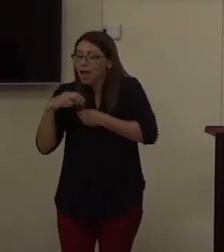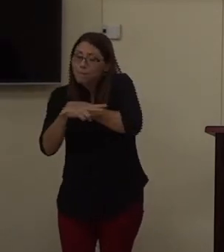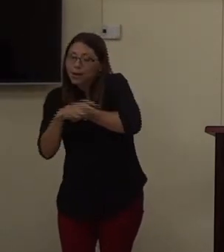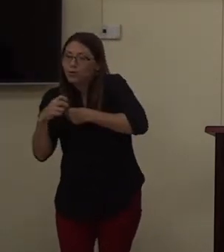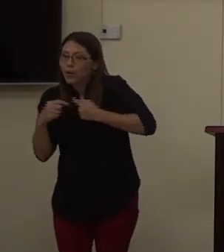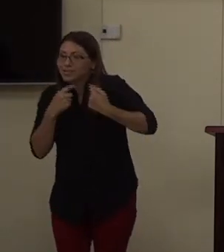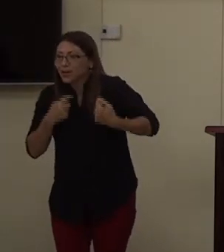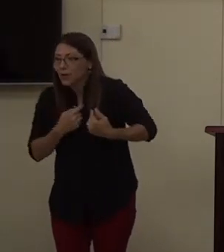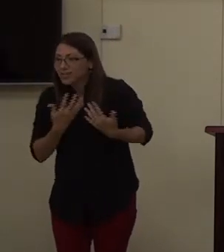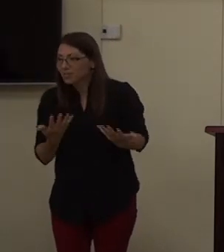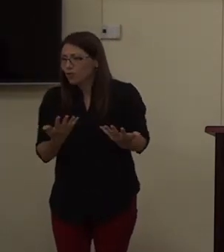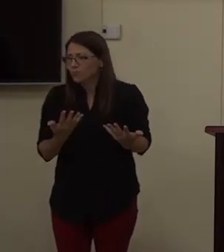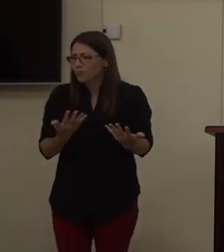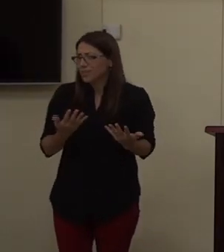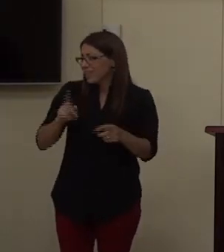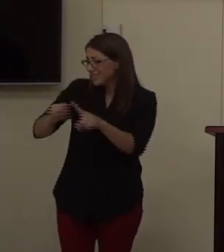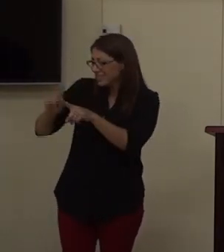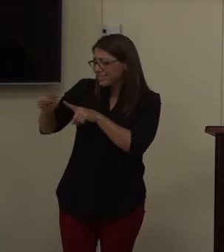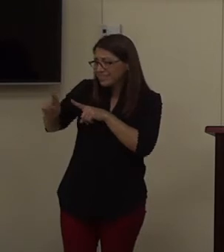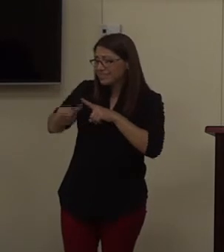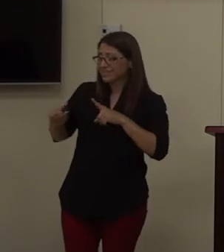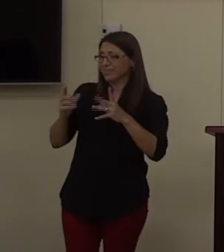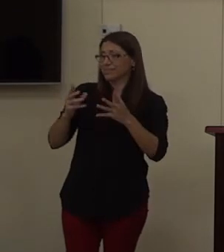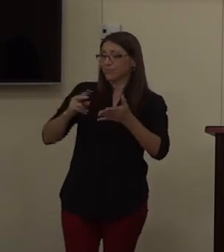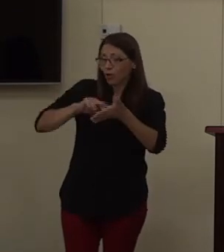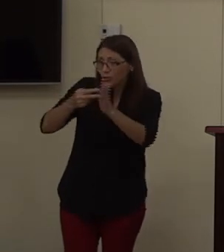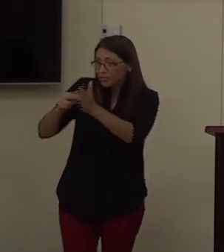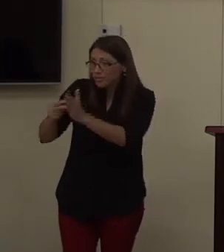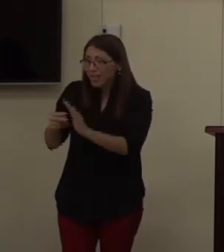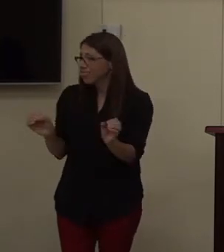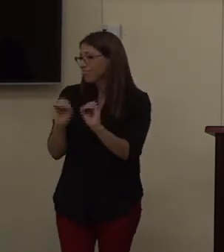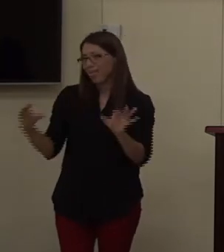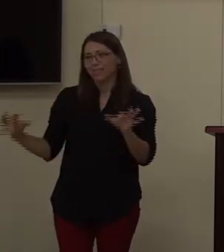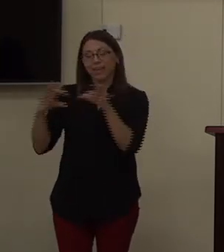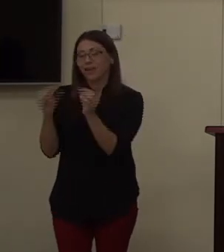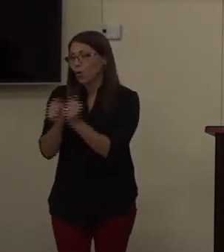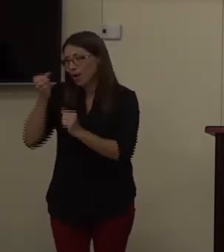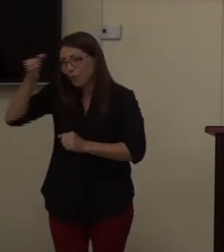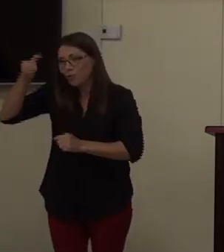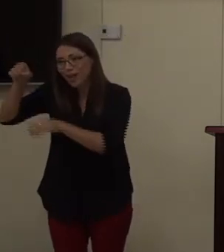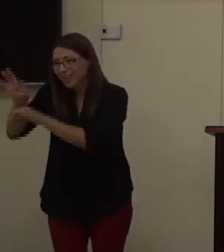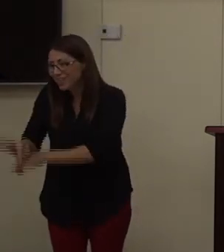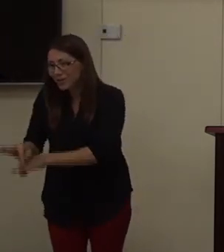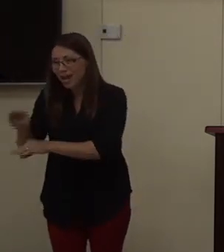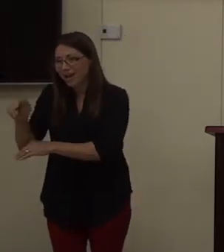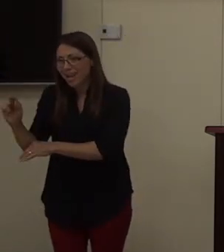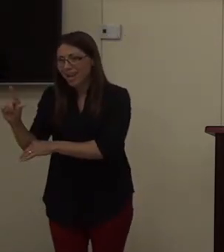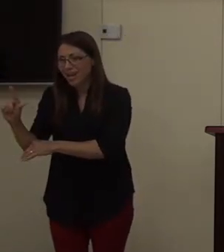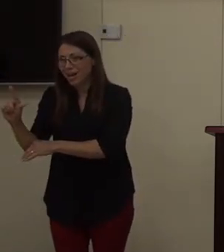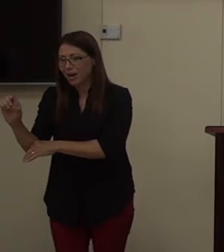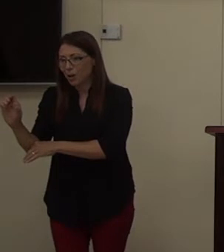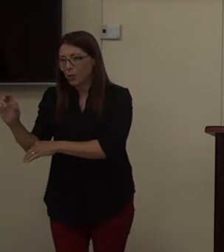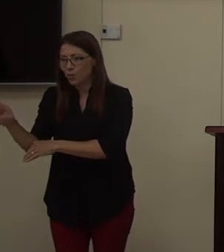una serie de construcciones conceptuales que en nada tienen que ver con la cultura tradicional malecu, sino que esto es